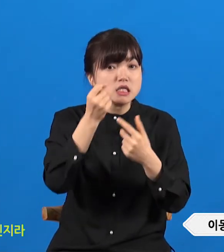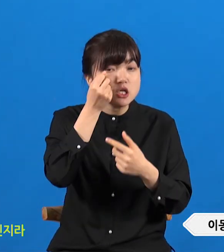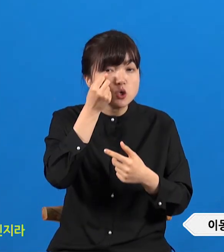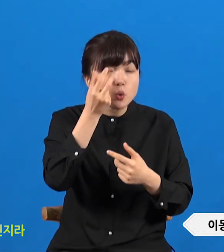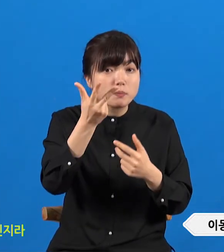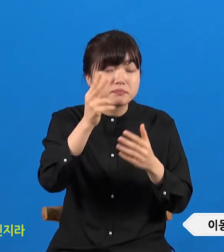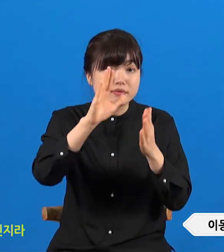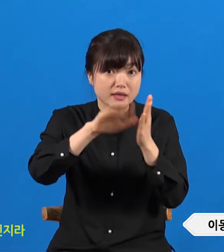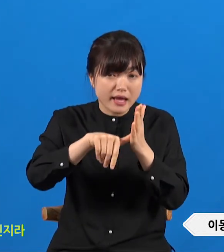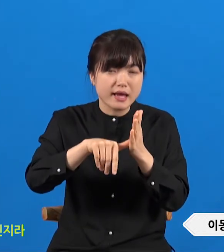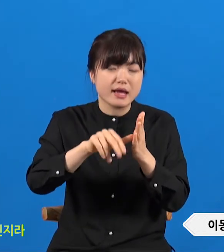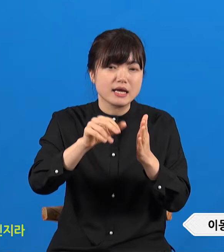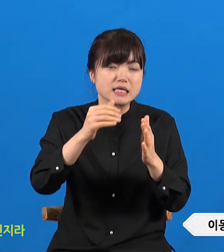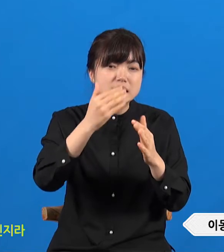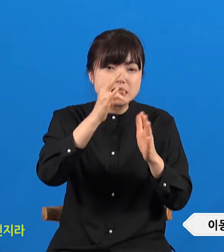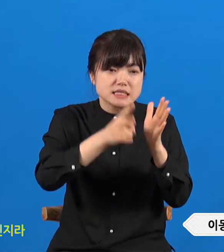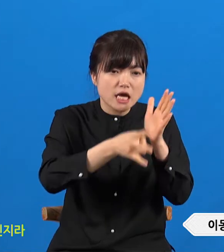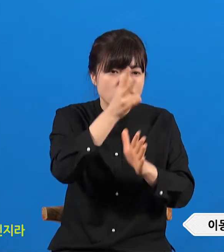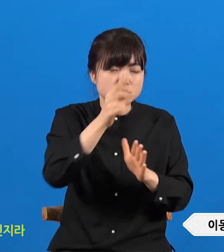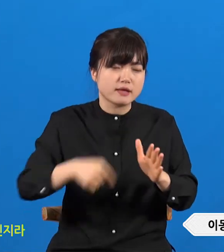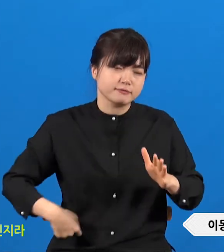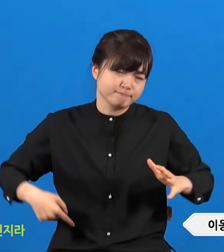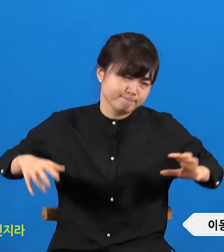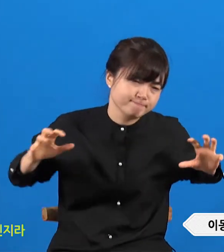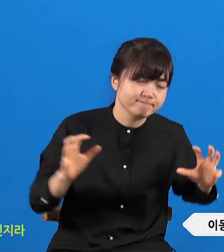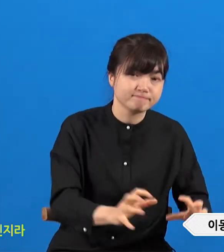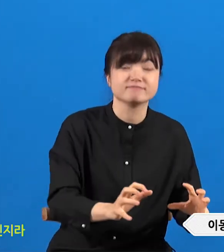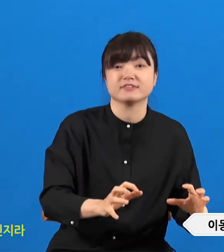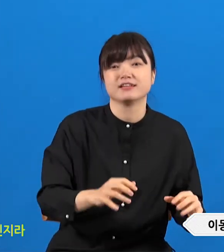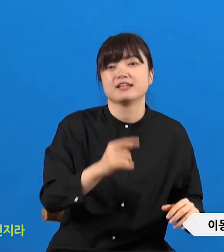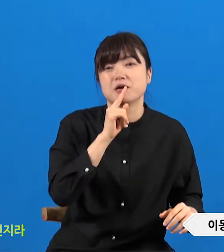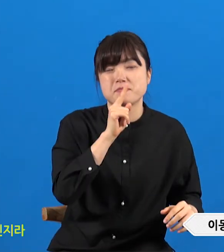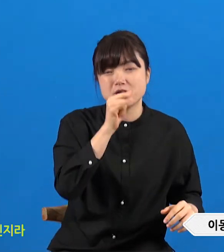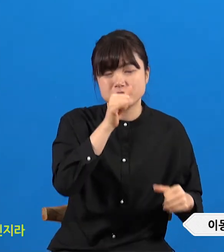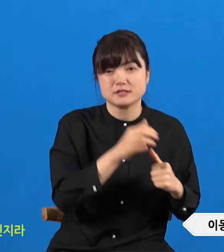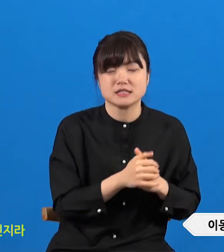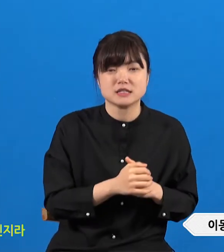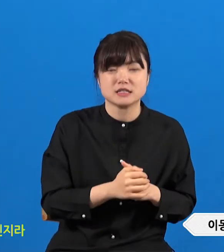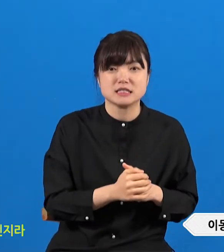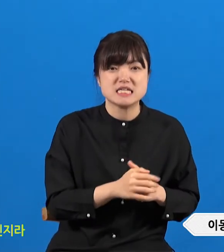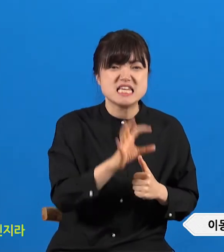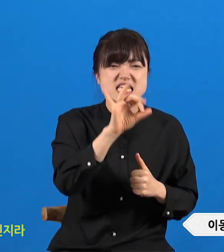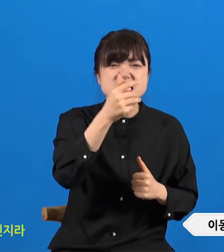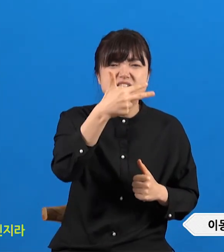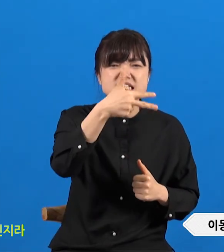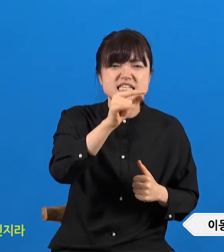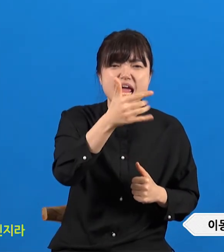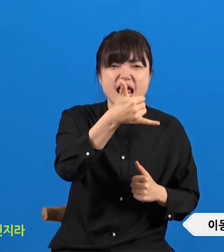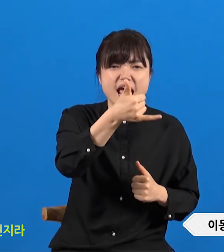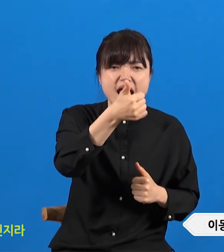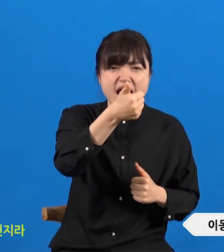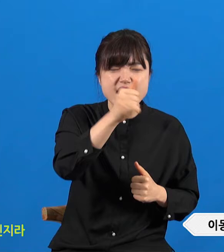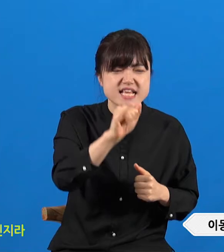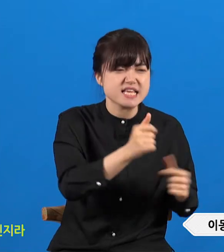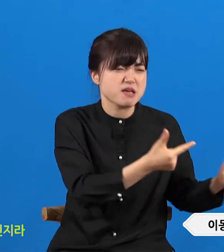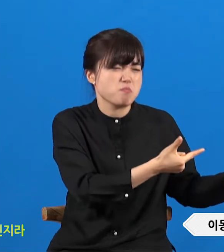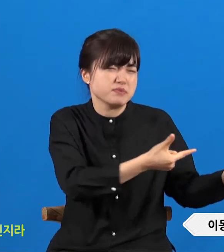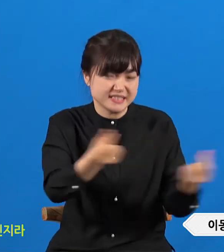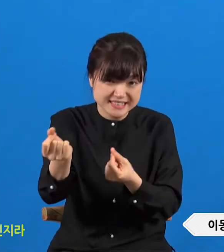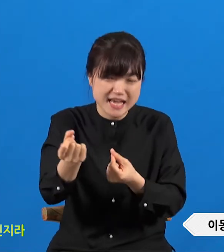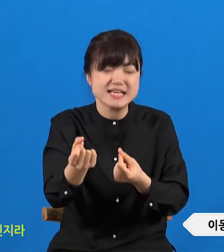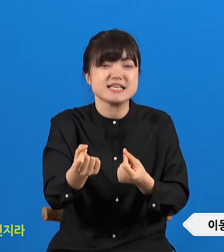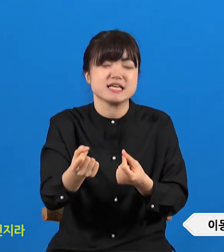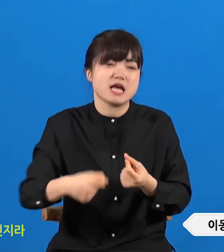이르러 일제히 예루살렘에 모인지라. 여기서 중요한 구절이 두 단어가 있어요. 일제히, 그 다음에